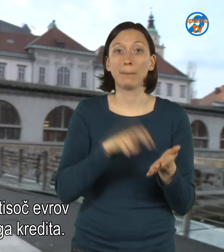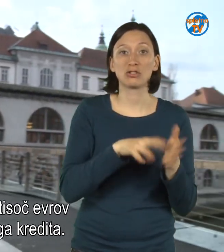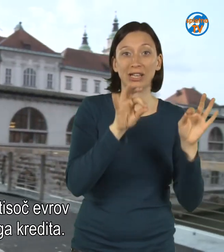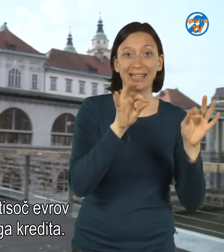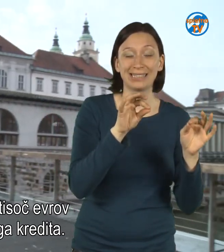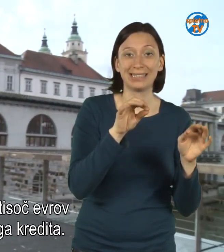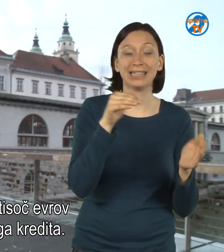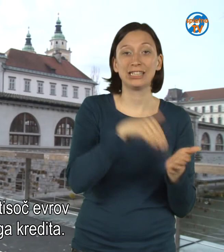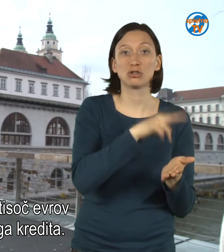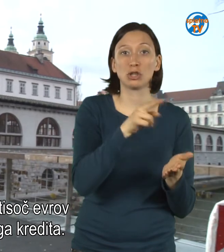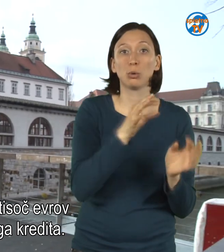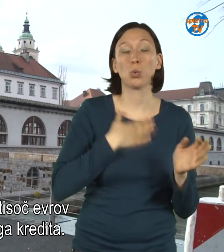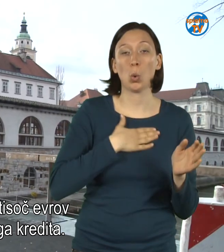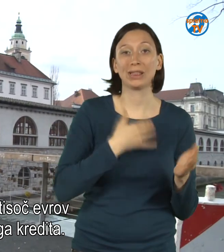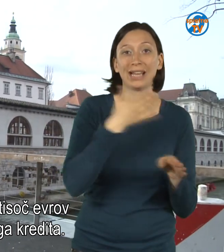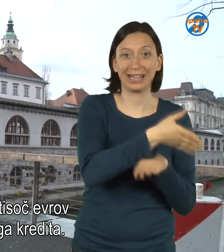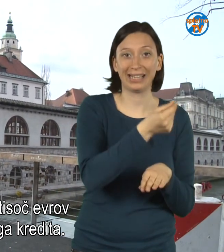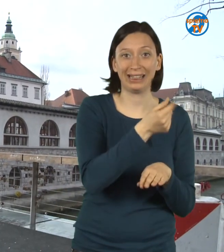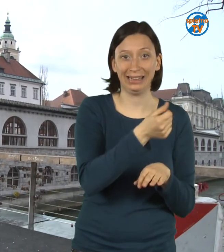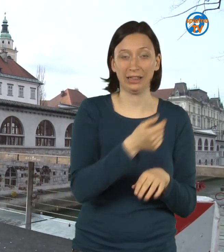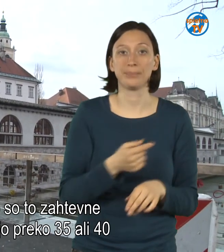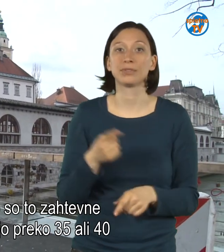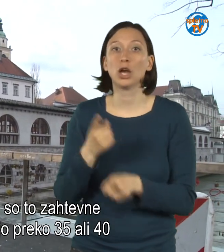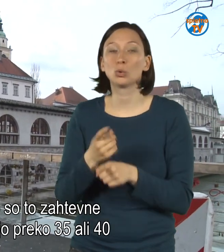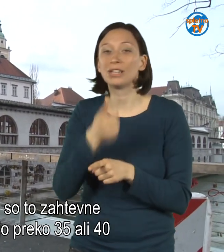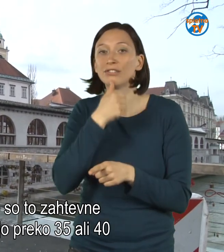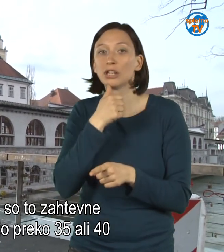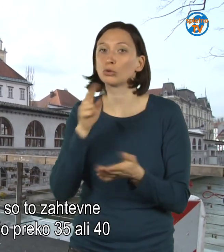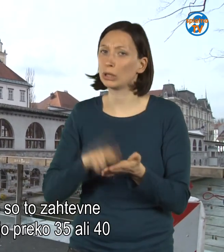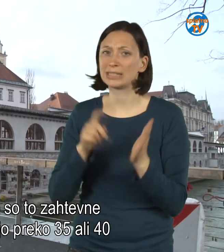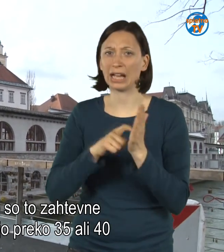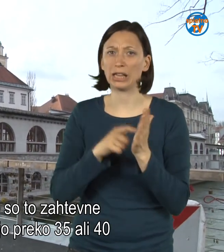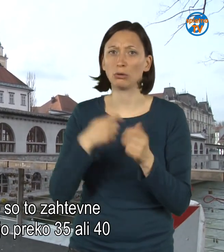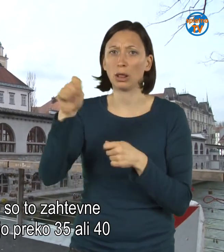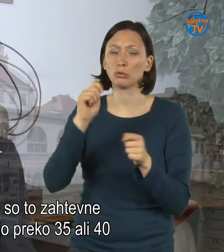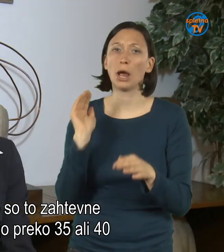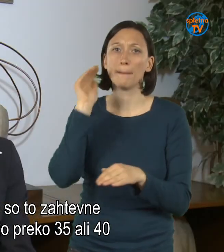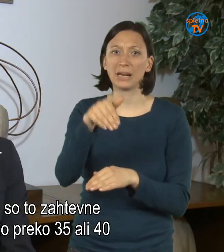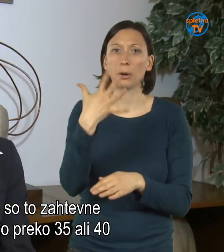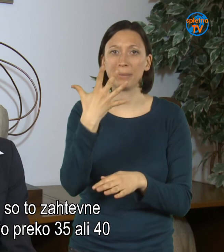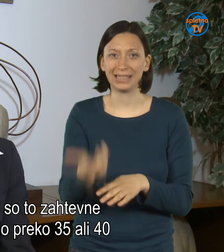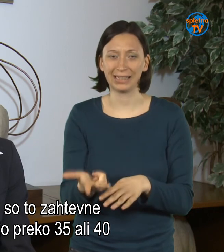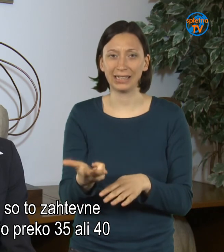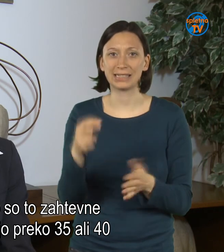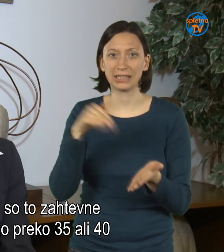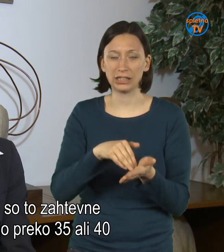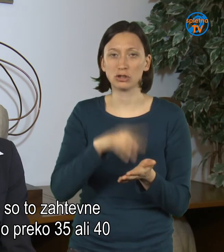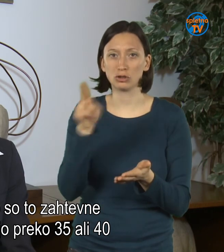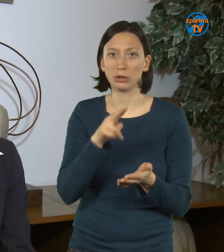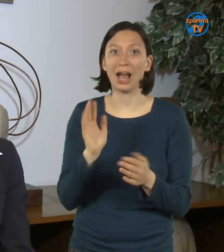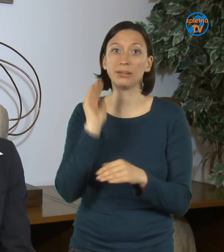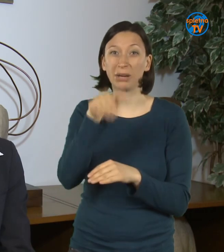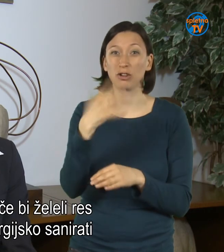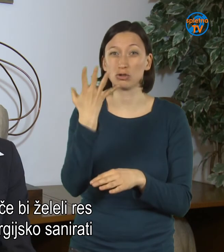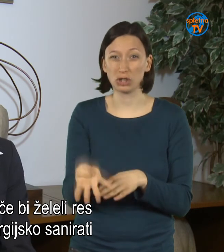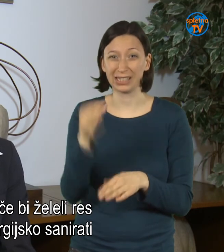še 10.000 evrov ugodnega kredita. Tudi finančno so to res zahtevne naložbe, stanejo preko 35.000 evrov